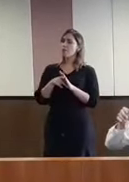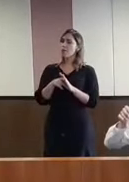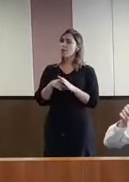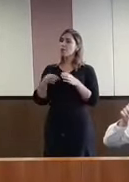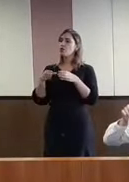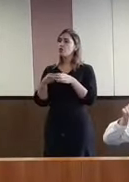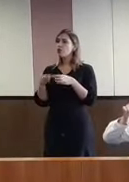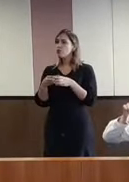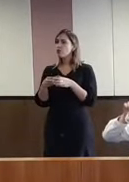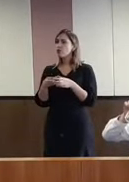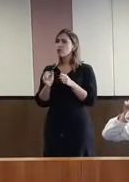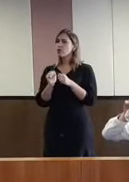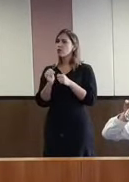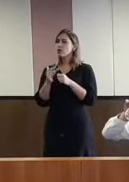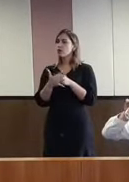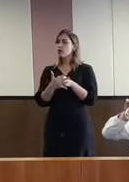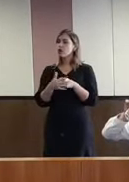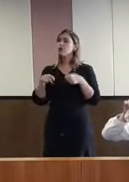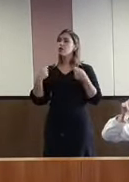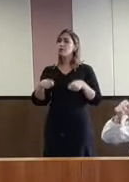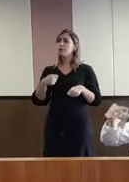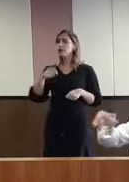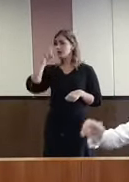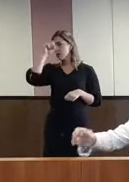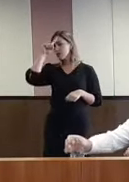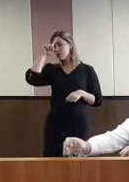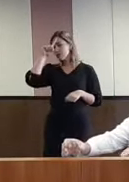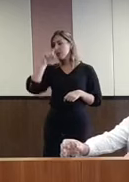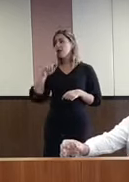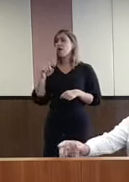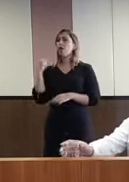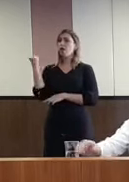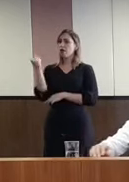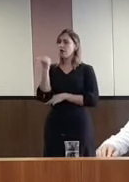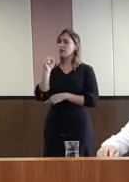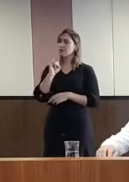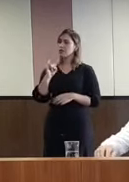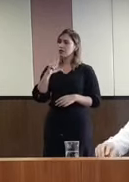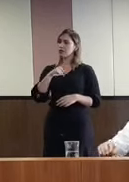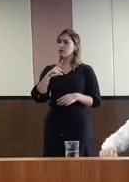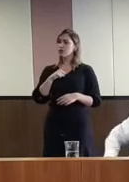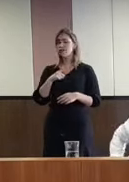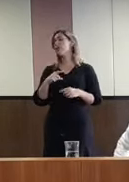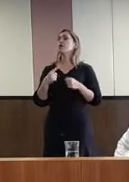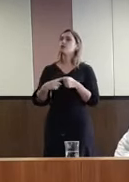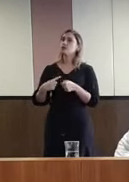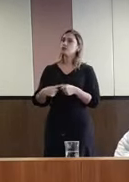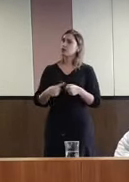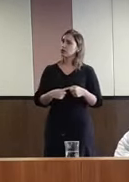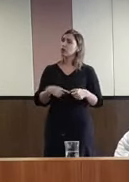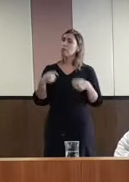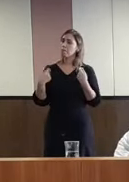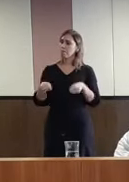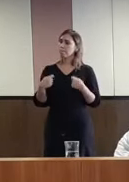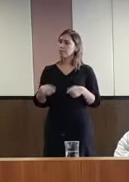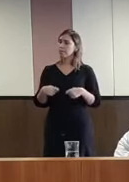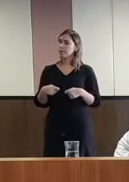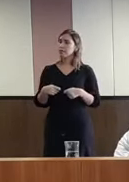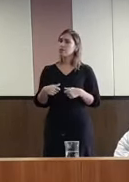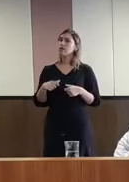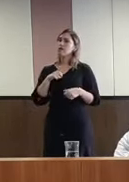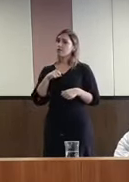os casos que precisarem de internação hospitalar. Quando houver uma demanda do município para o sistema de regulação, lá vai